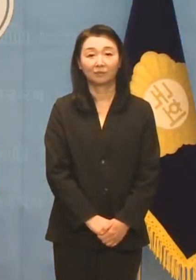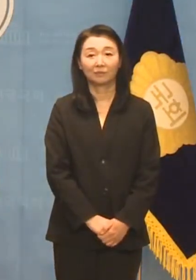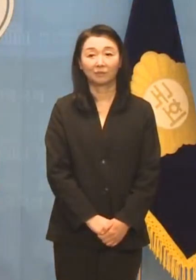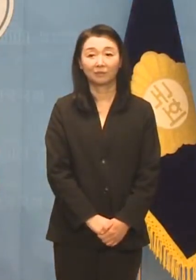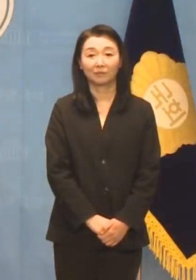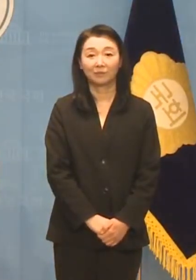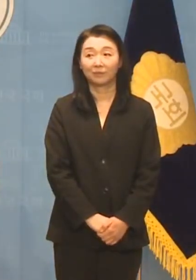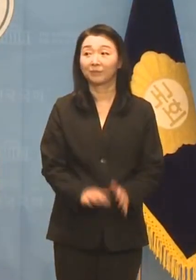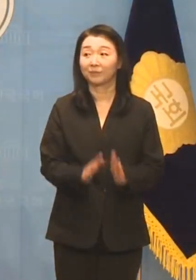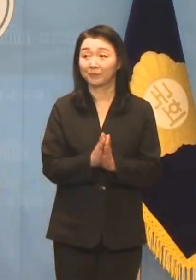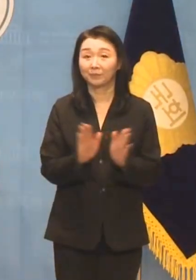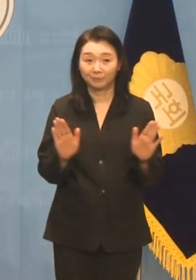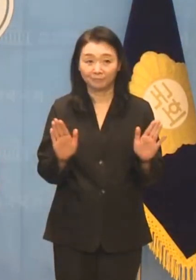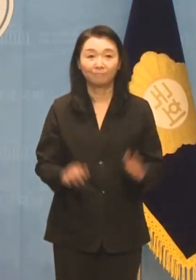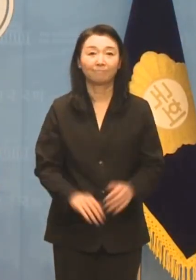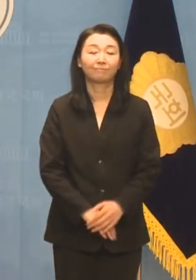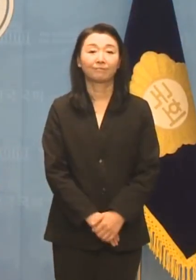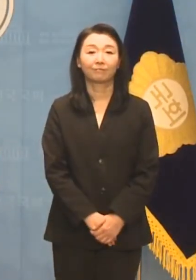바로 시작하면 됩니까? 네.